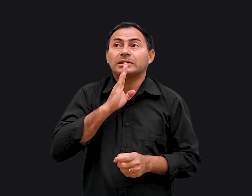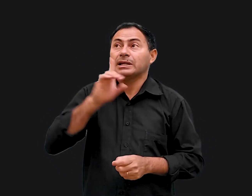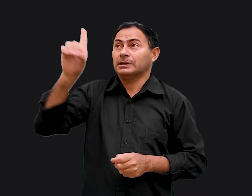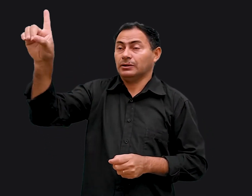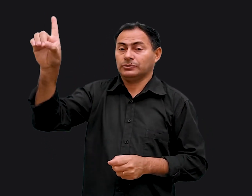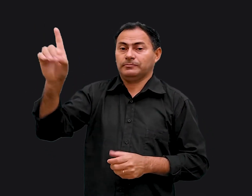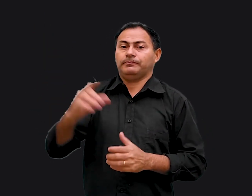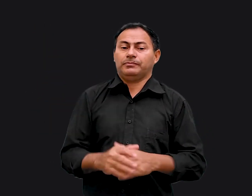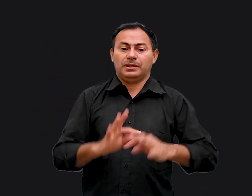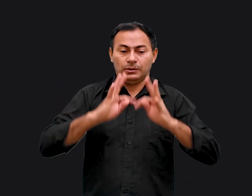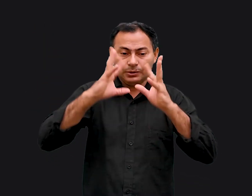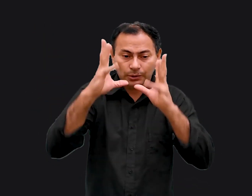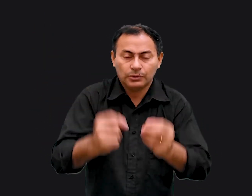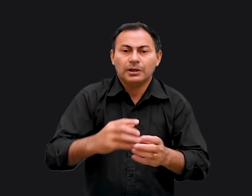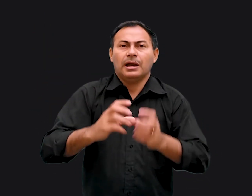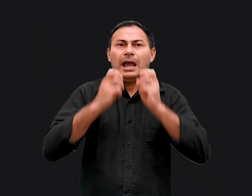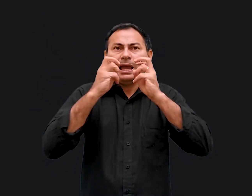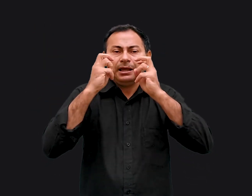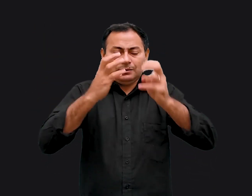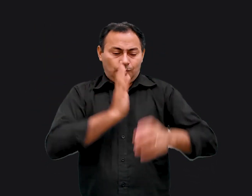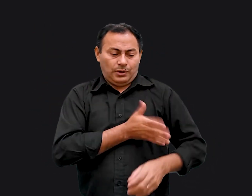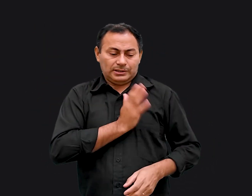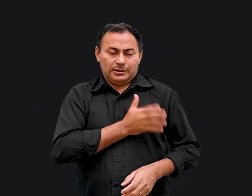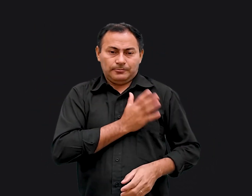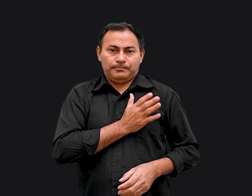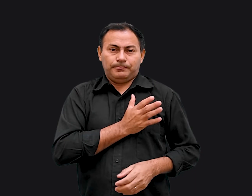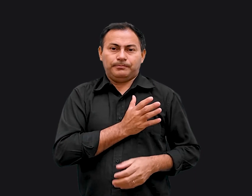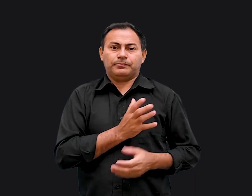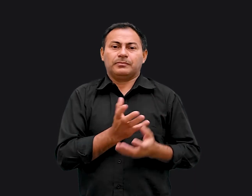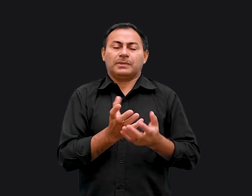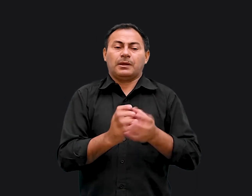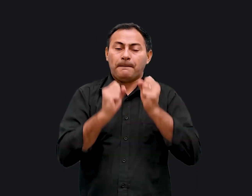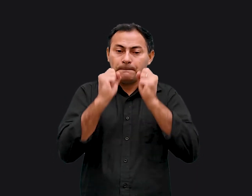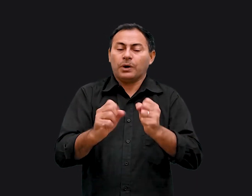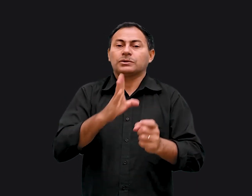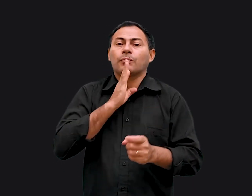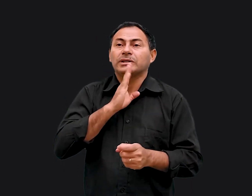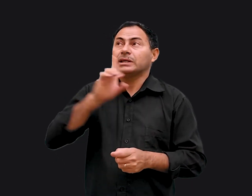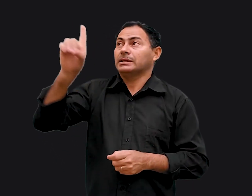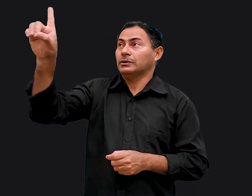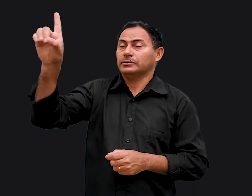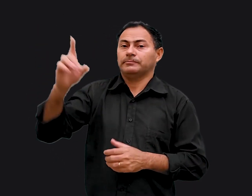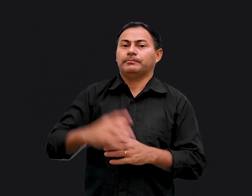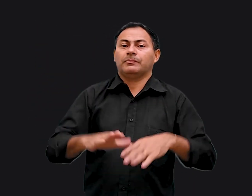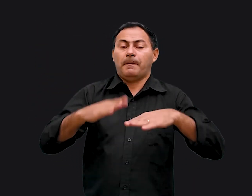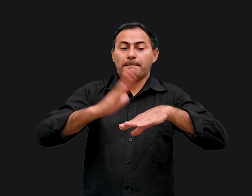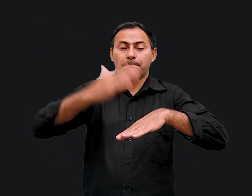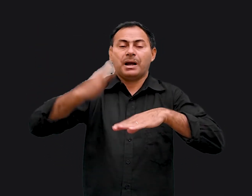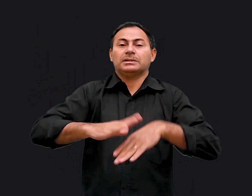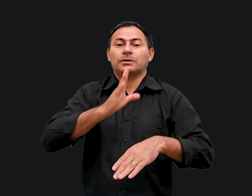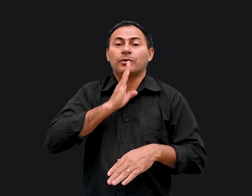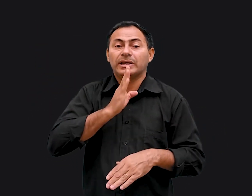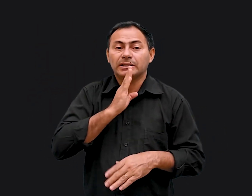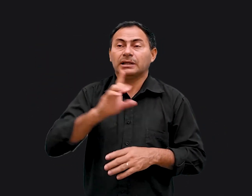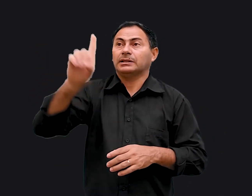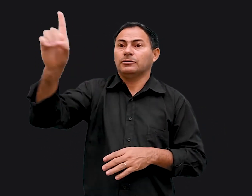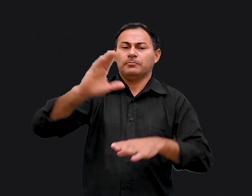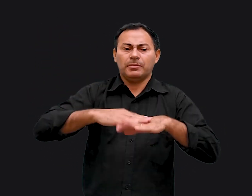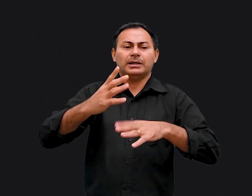conhecer a Deus. Todos eles clamam do fundo do coração que eu possa conhecer a Deus. Quanto mais eles conhecem a Deus, mais